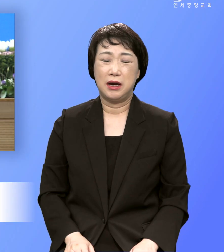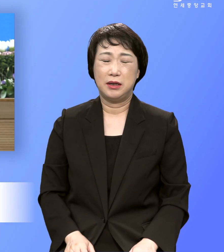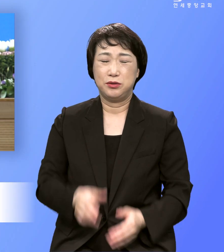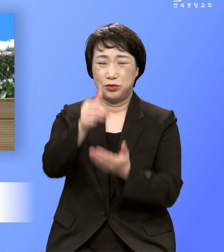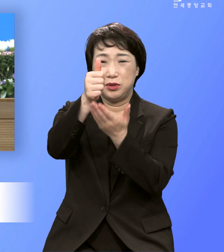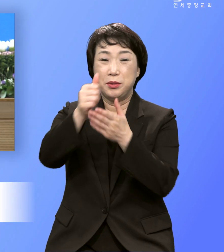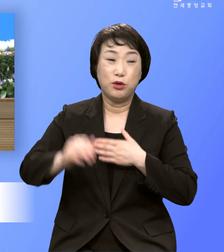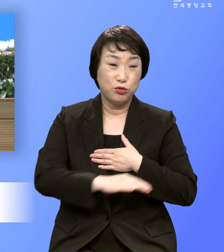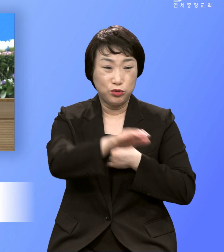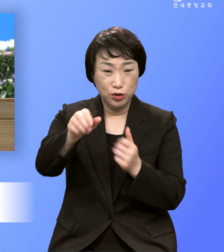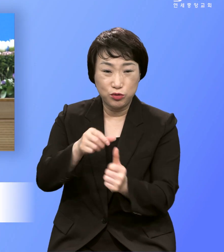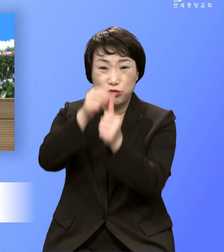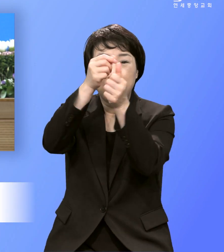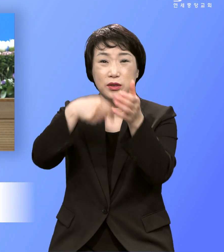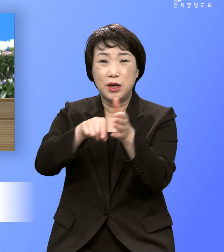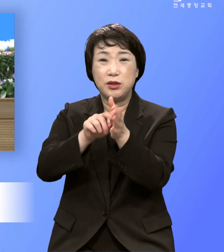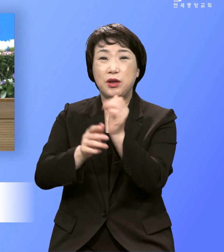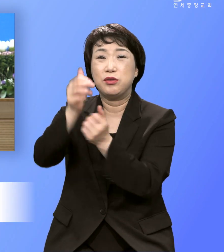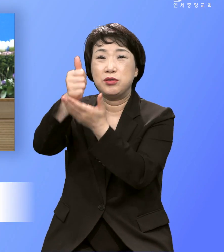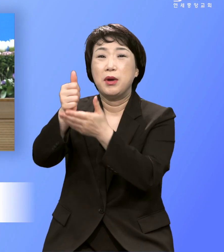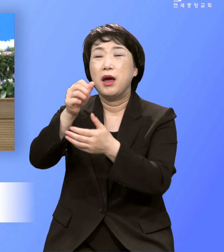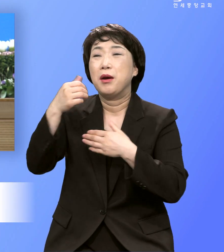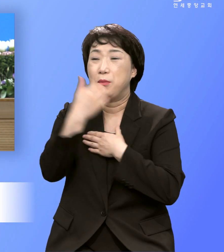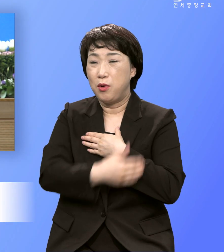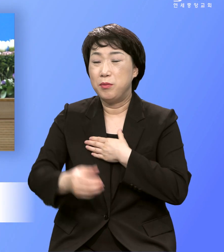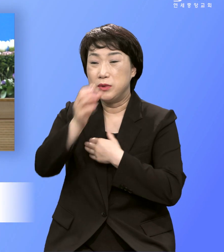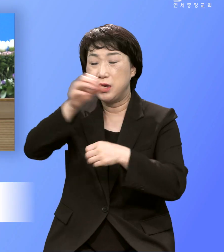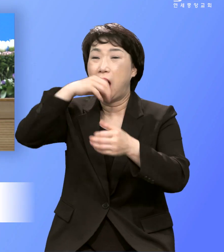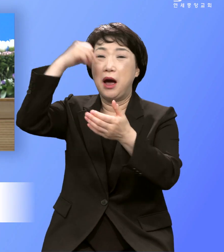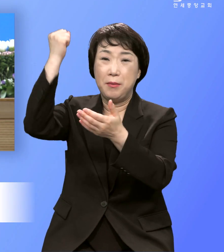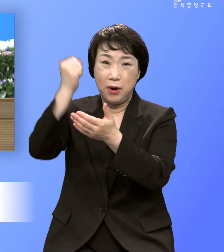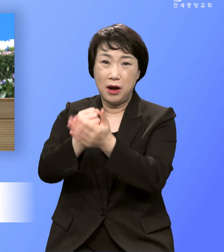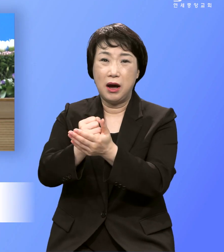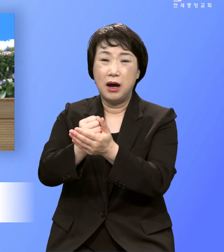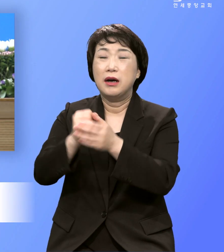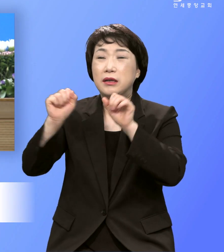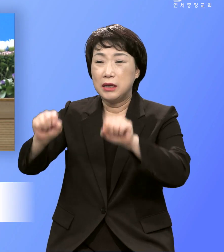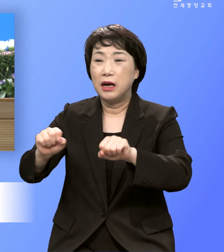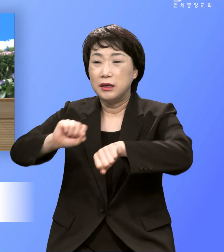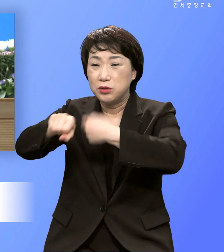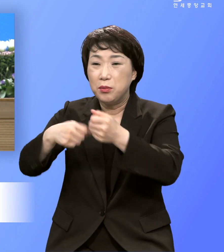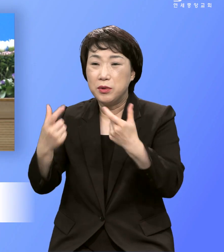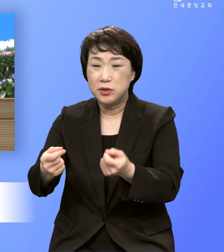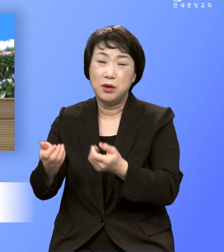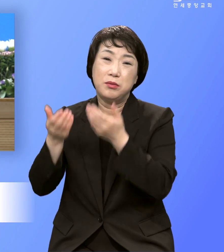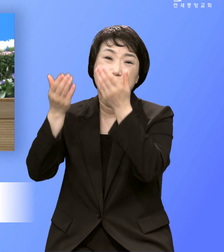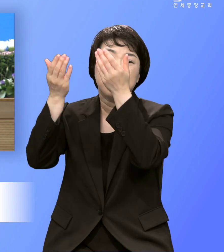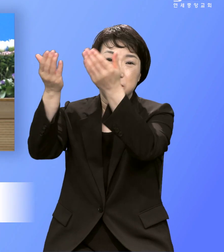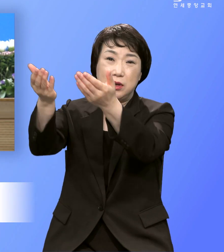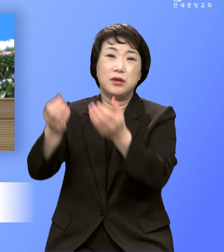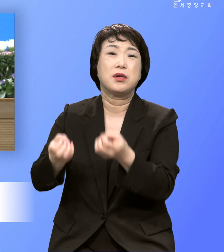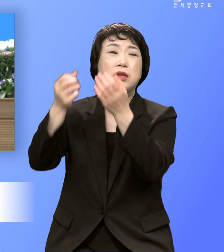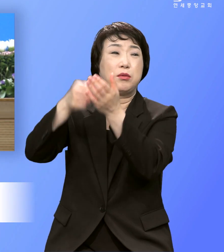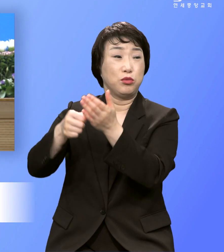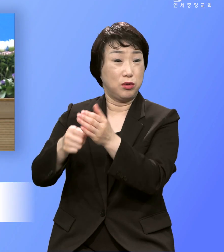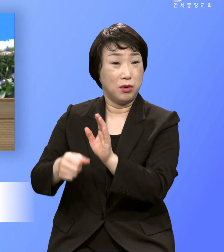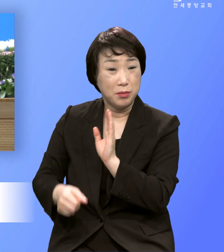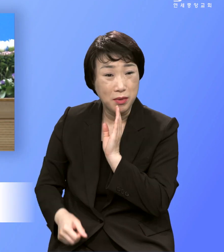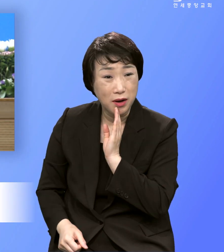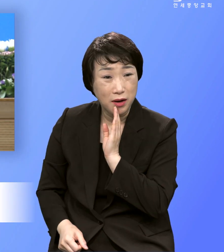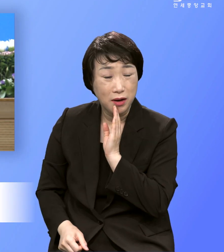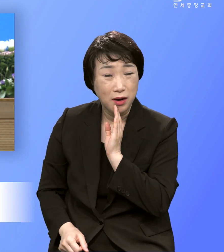구원을 위해서 자기 몸을 십자가의 제물로 생축같이 드렸다고